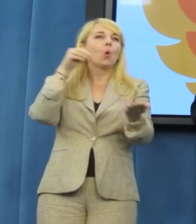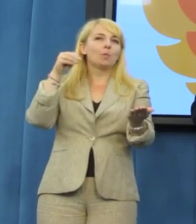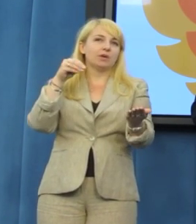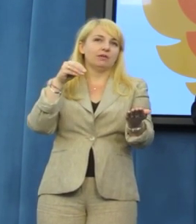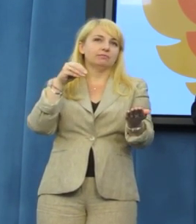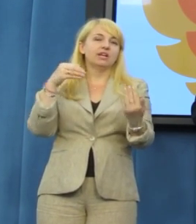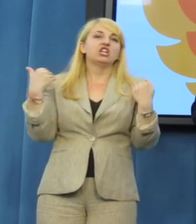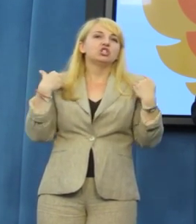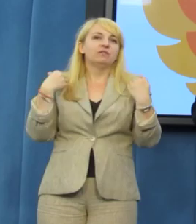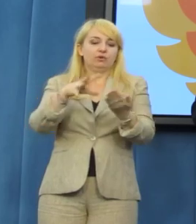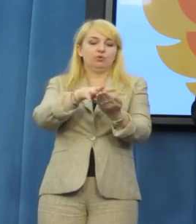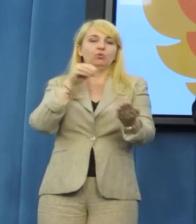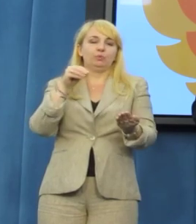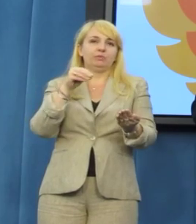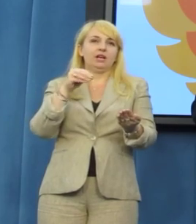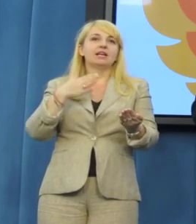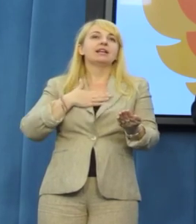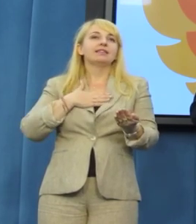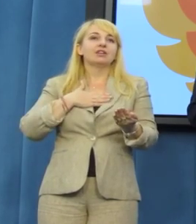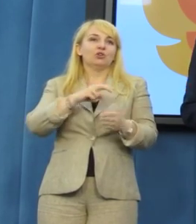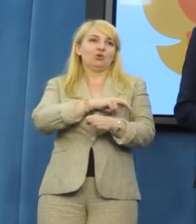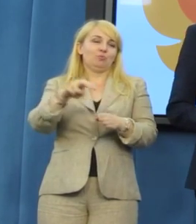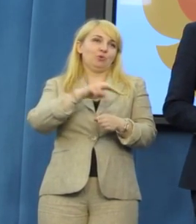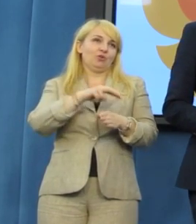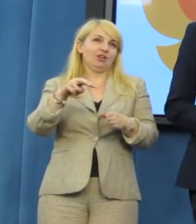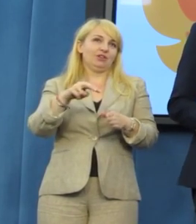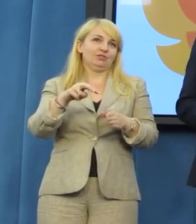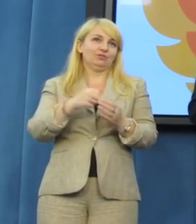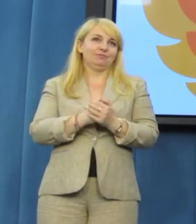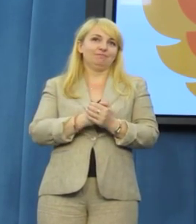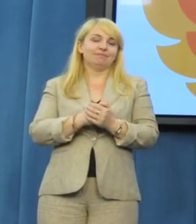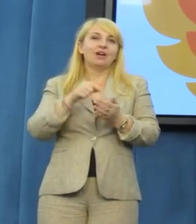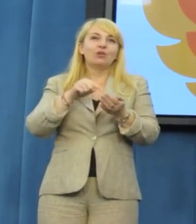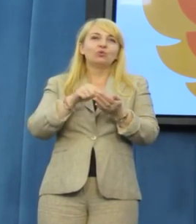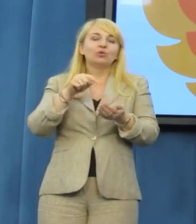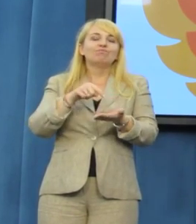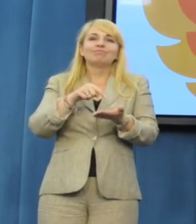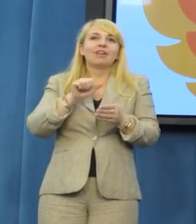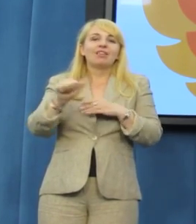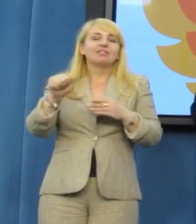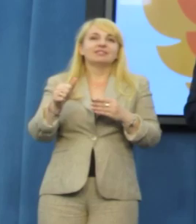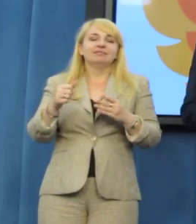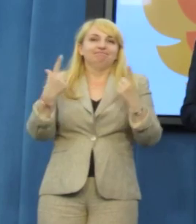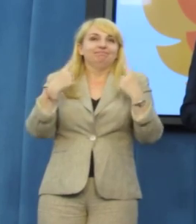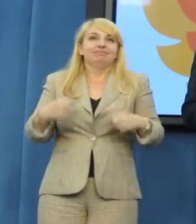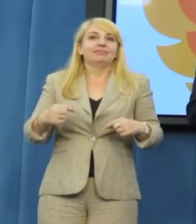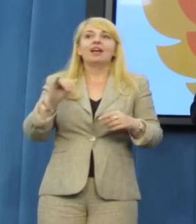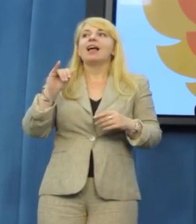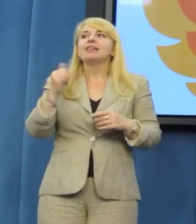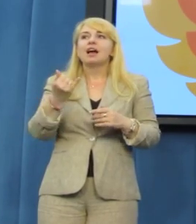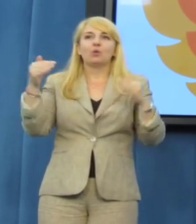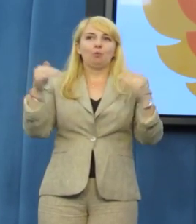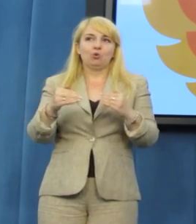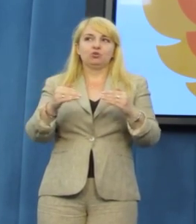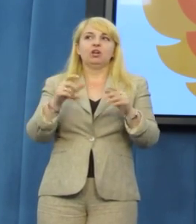skopiowana z naszych projektów. Proszę Państwa, to niebywałe. Znaczy nie wiem, jak można